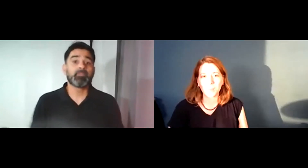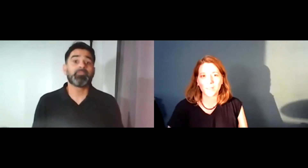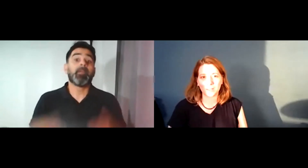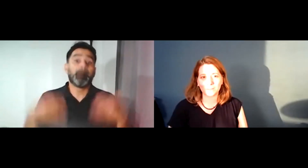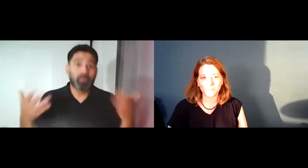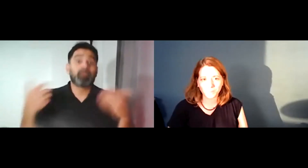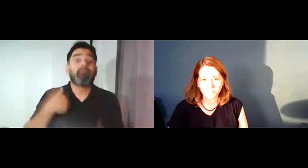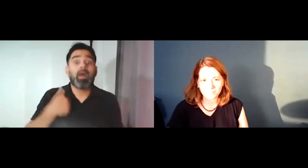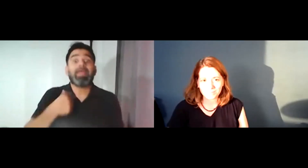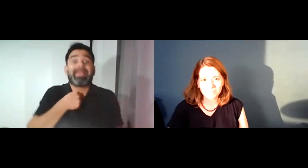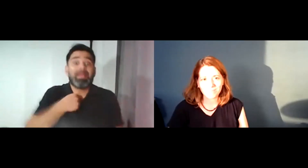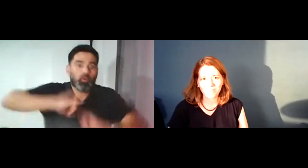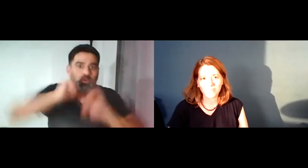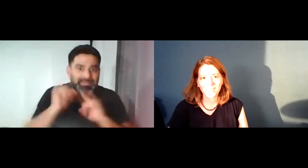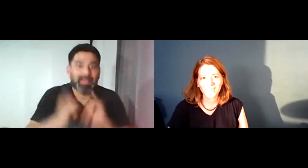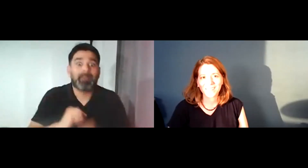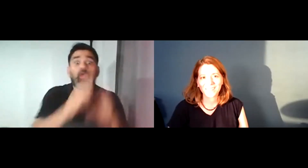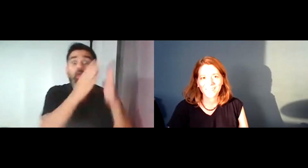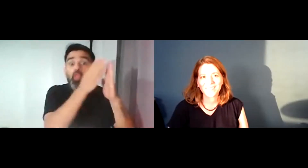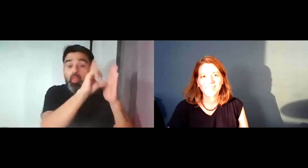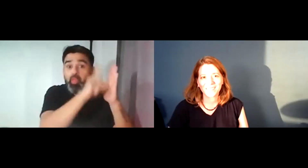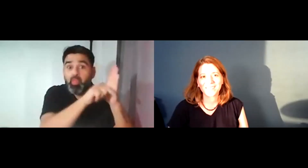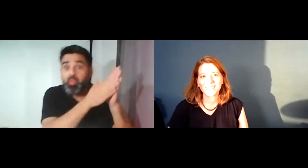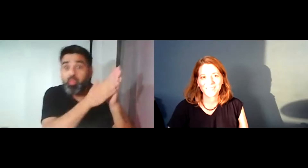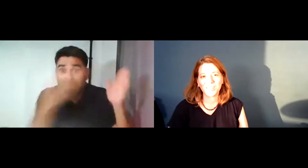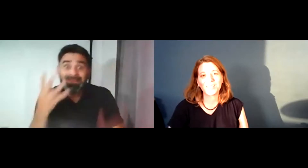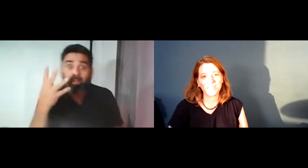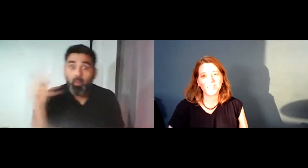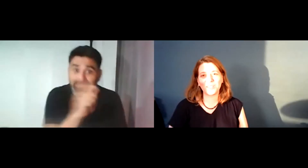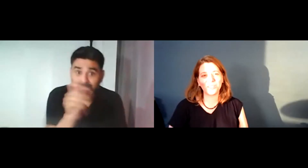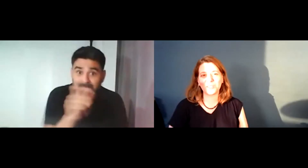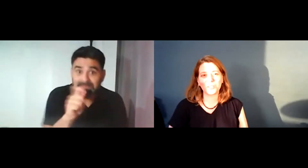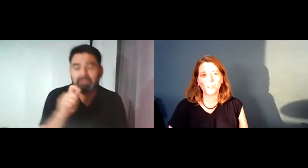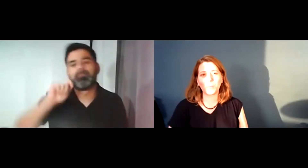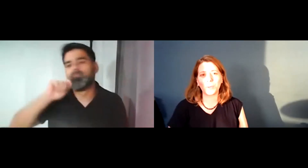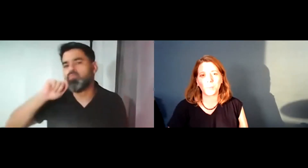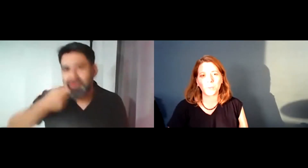pasa. Y ojalá que el horario sea de tarde, porque si no me mata, si es de mañana no lo puedo asistir.